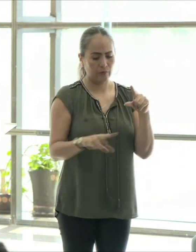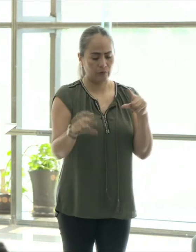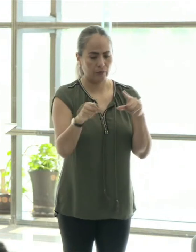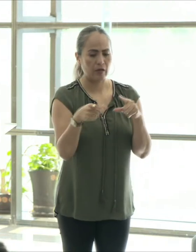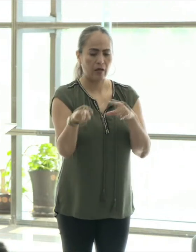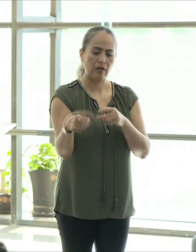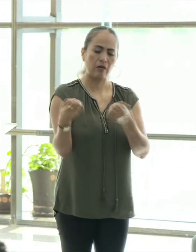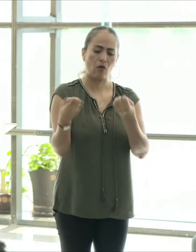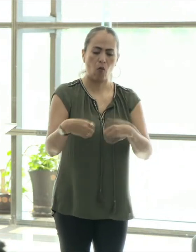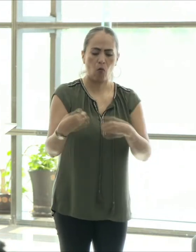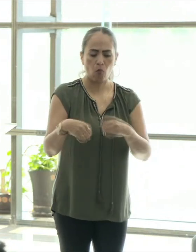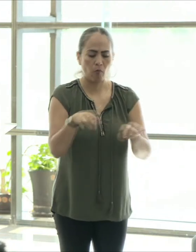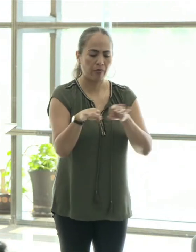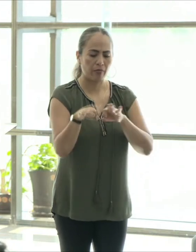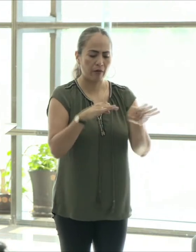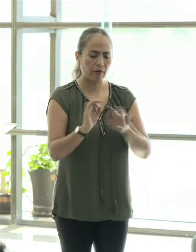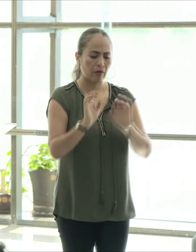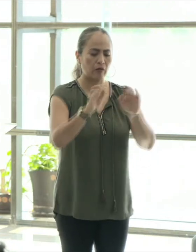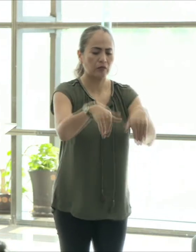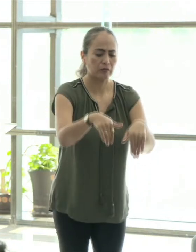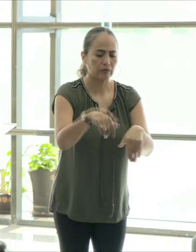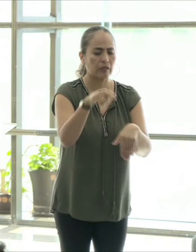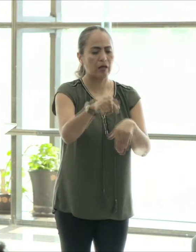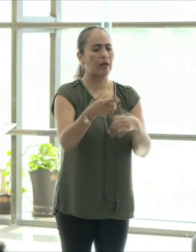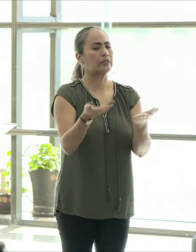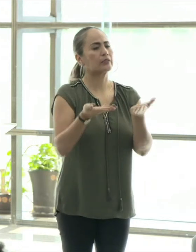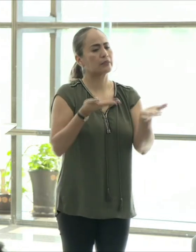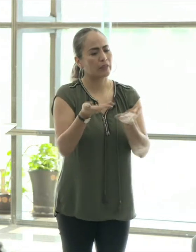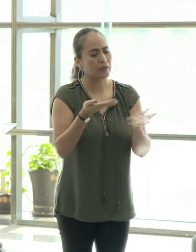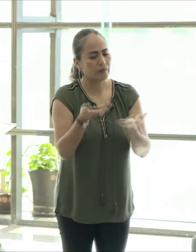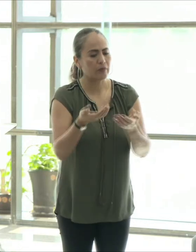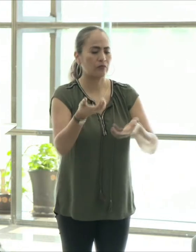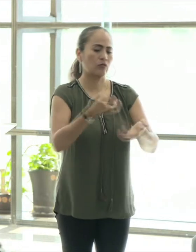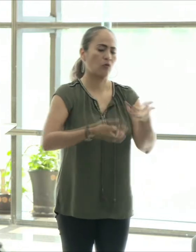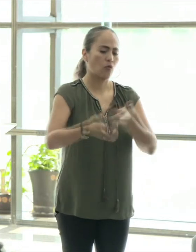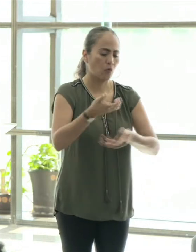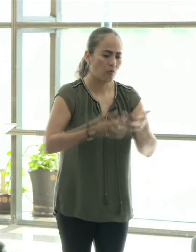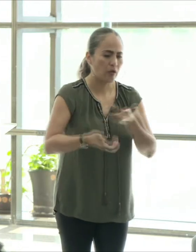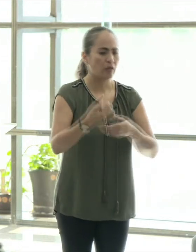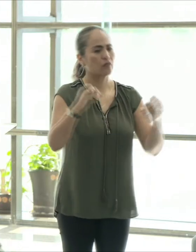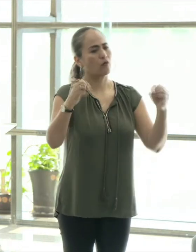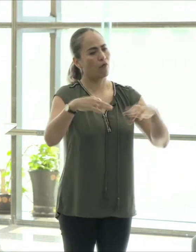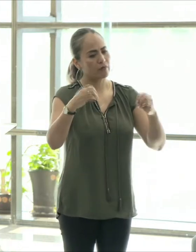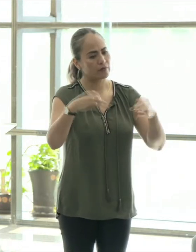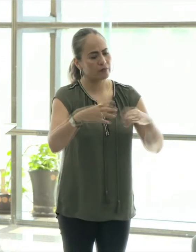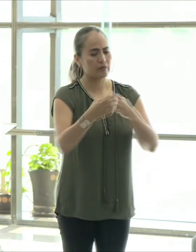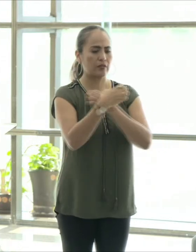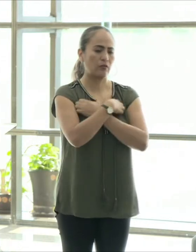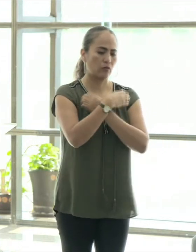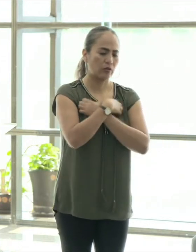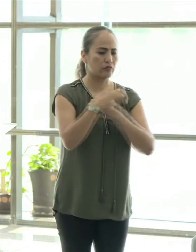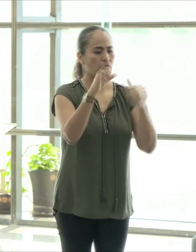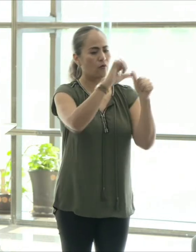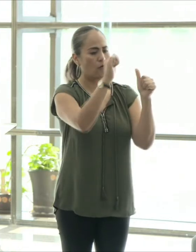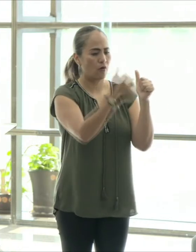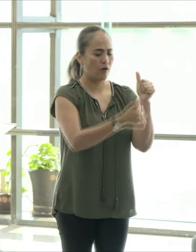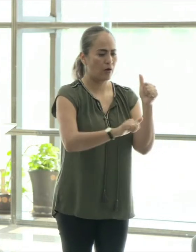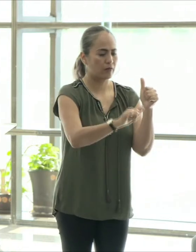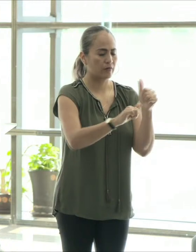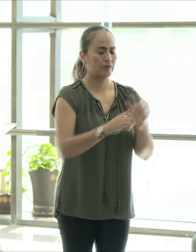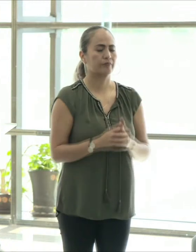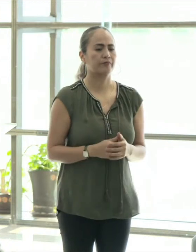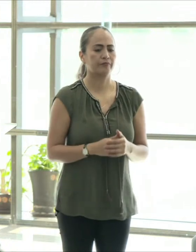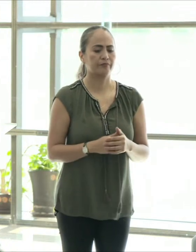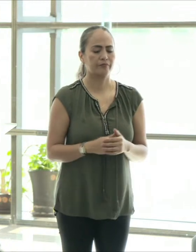mayormente en puestos relacionados con servicio comercio oficinistas educación y artes se